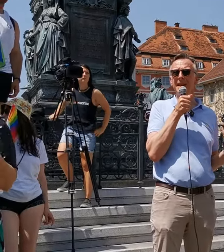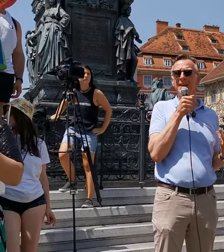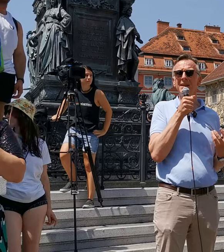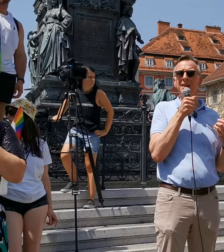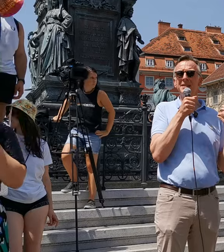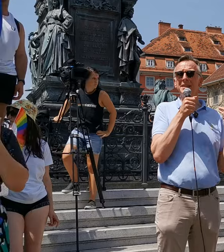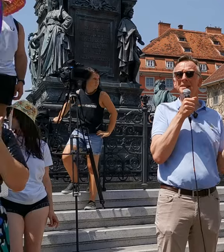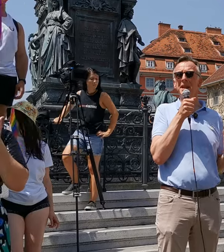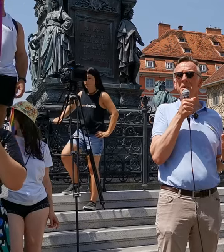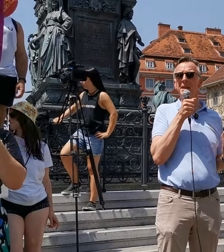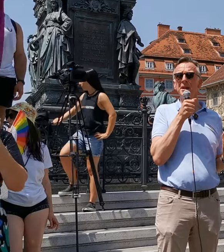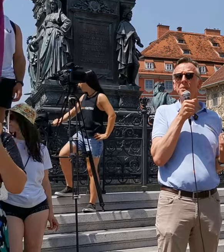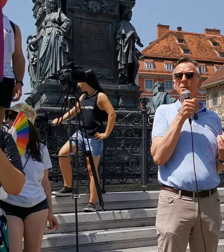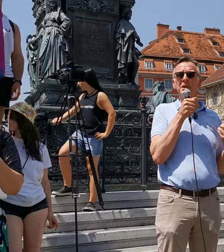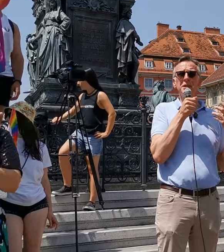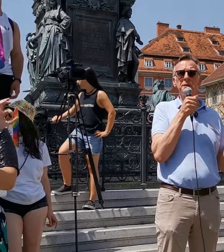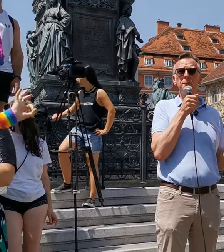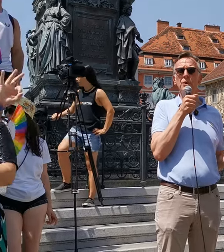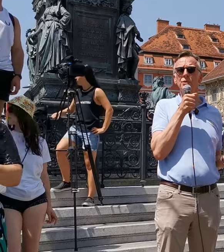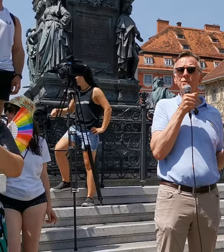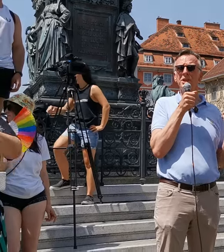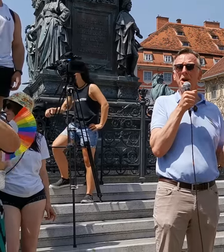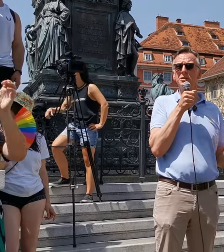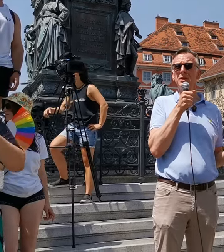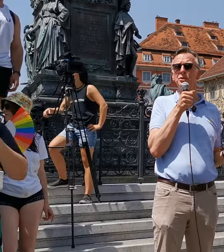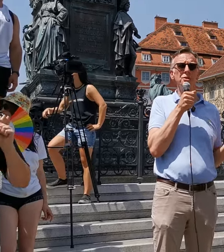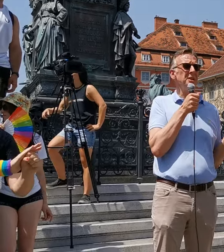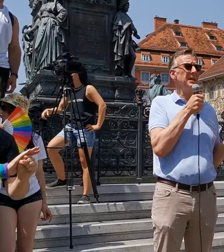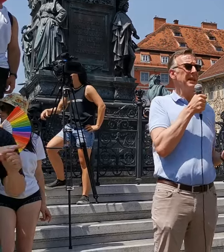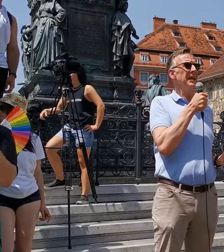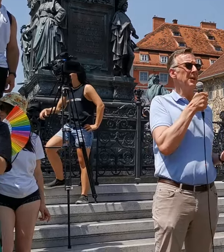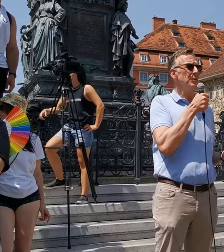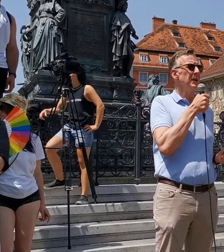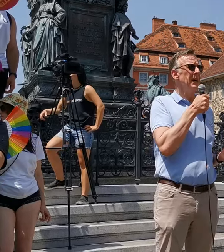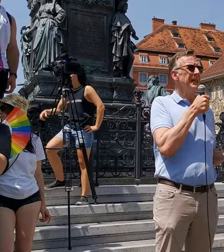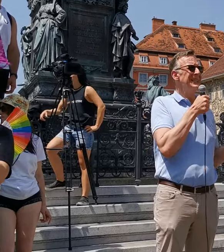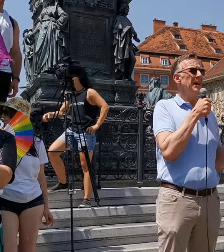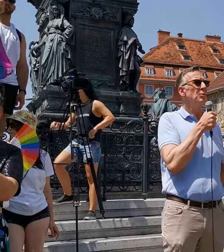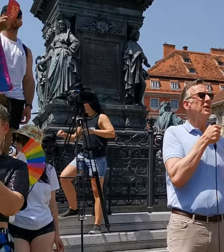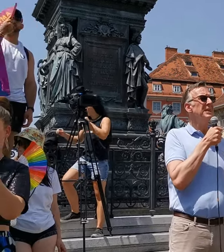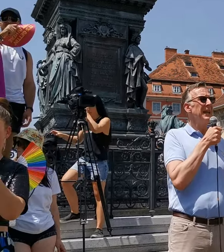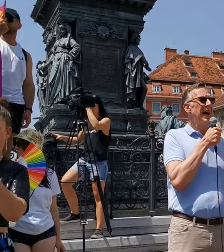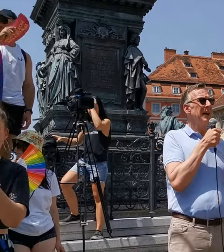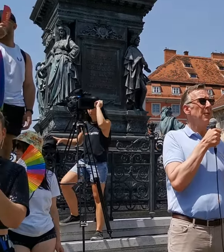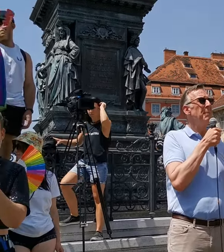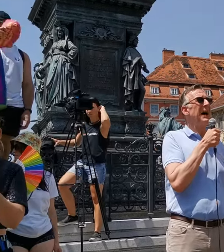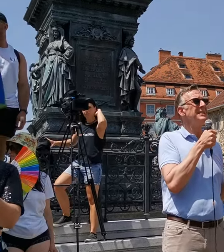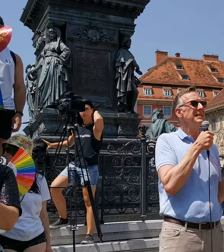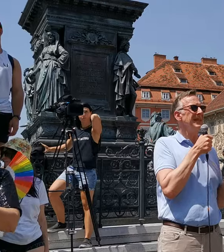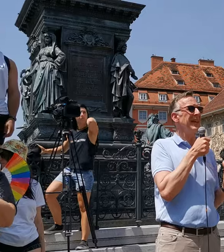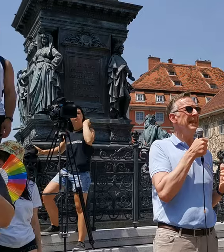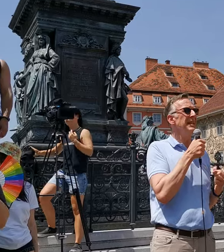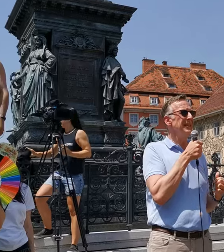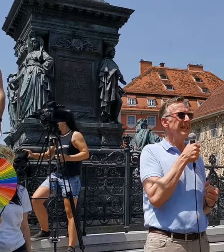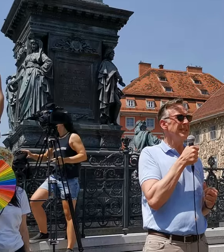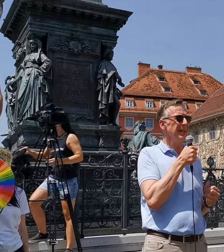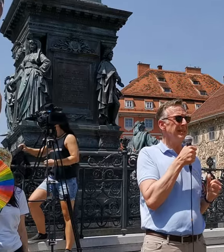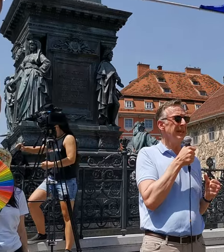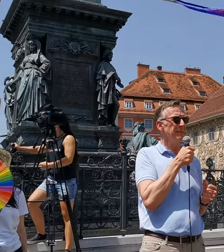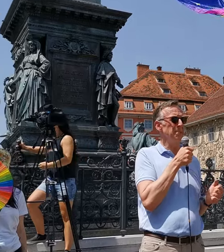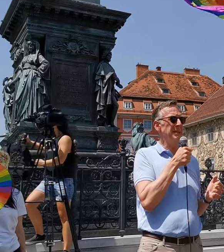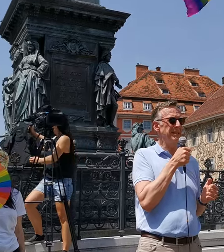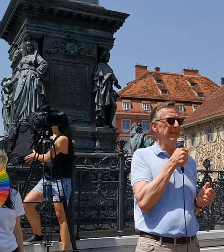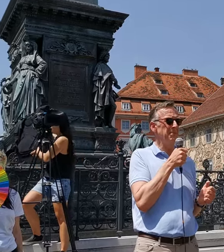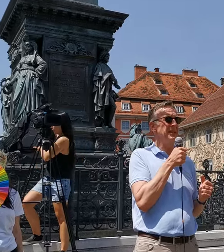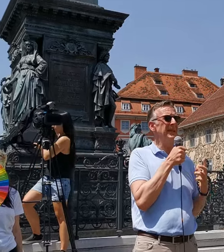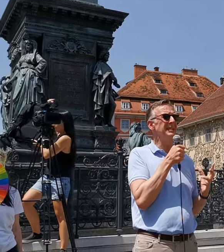euch klar sein, die Diskriminierung, die Verfolgung, die Auslöschung, die Erniedrigung ist jahrhundertelang auf Basis der geltenden